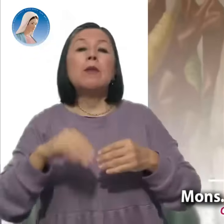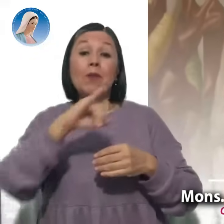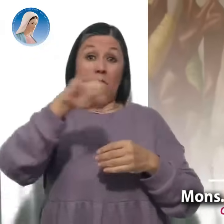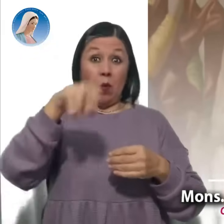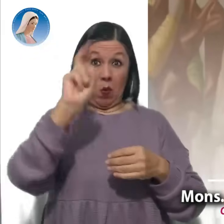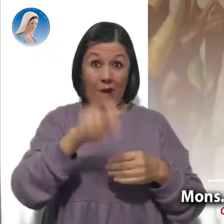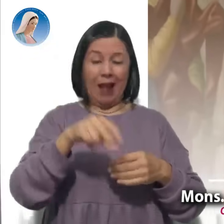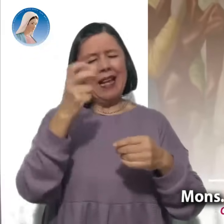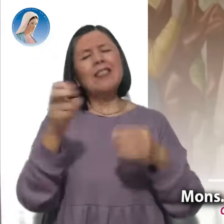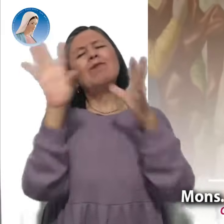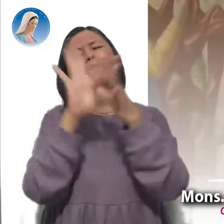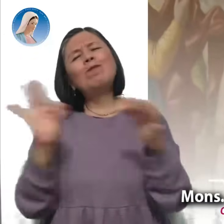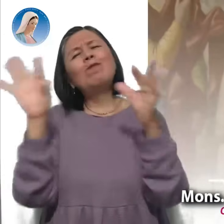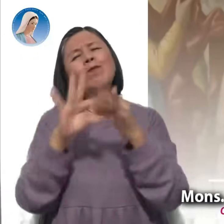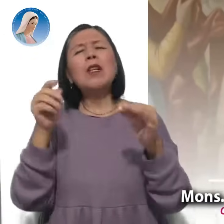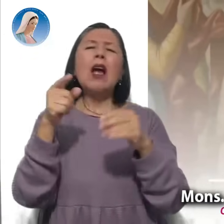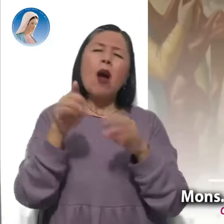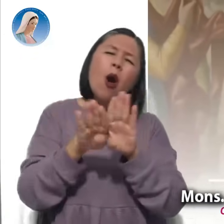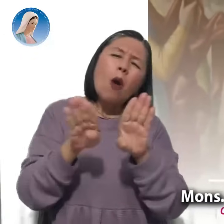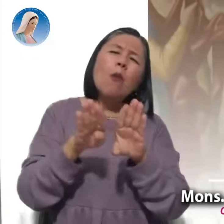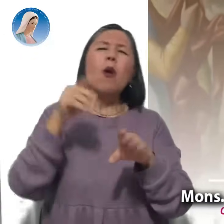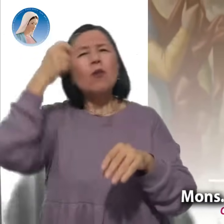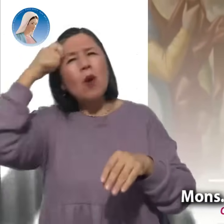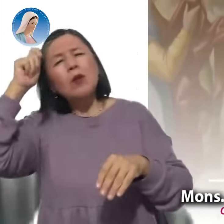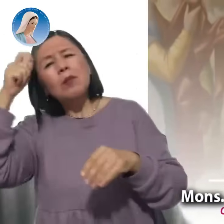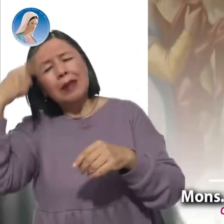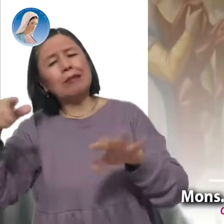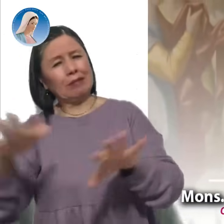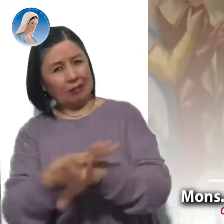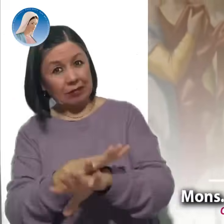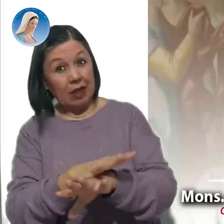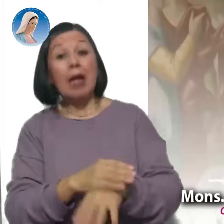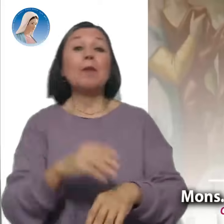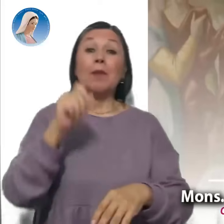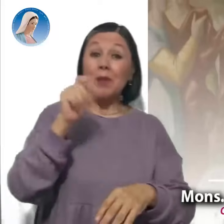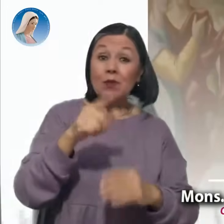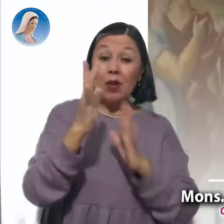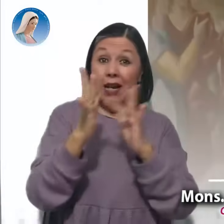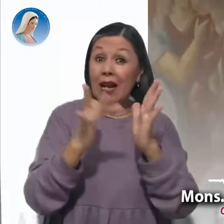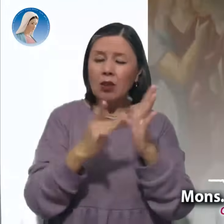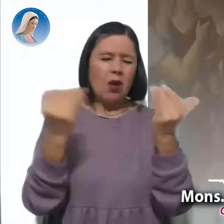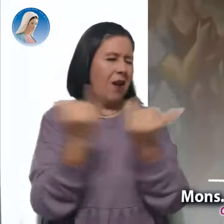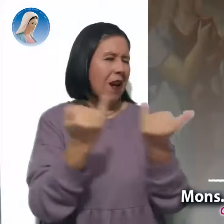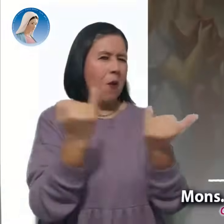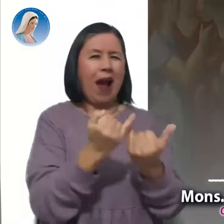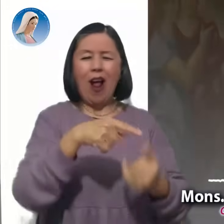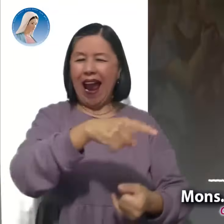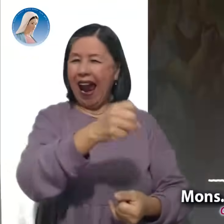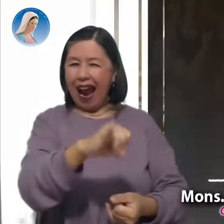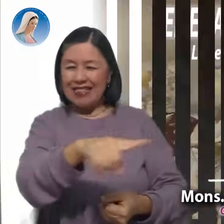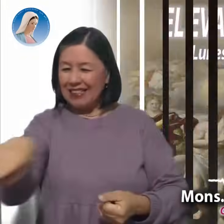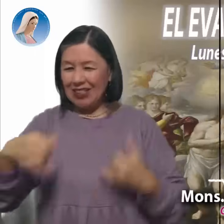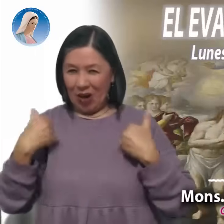predicaba un bautismo de conversión y Jesús, como tantos otros jóvenes de su